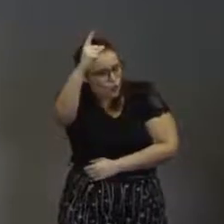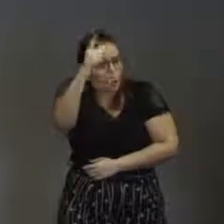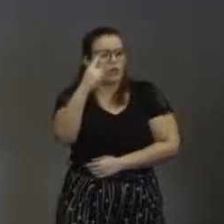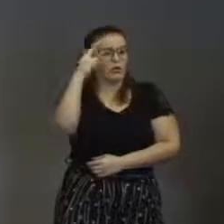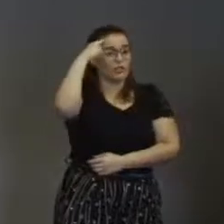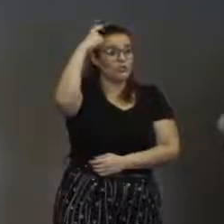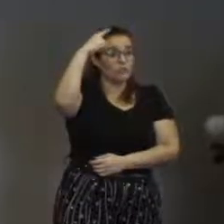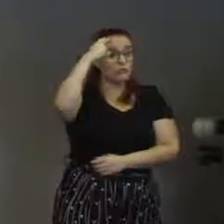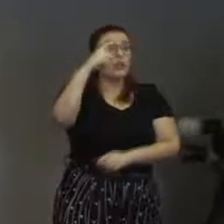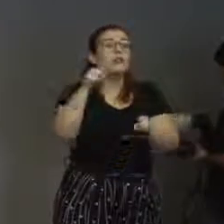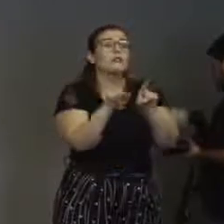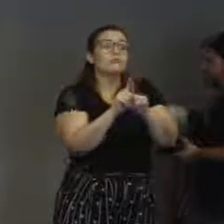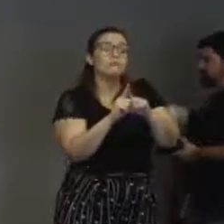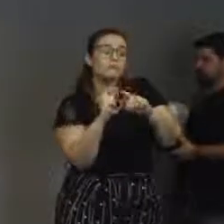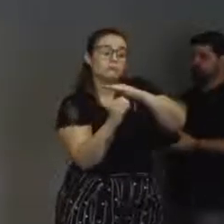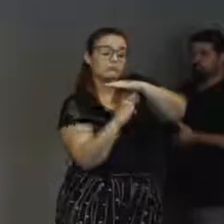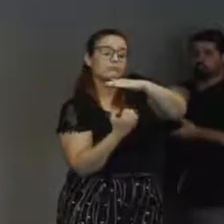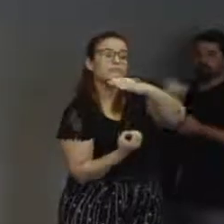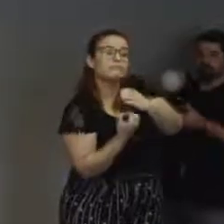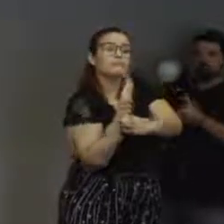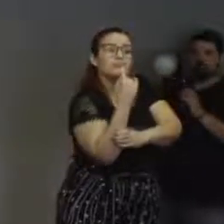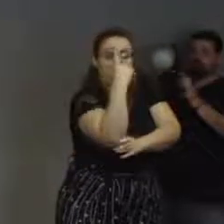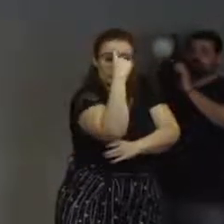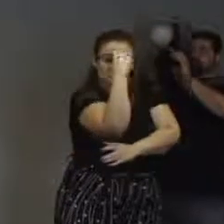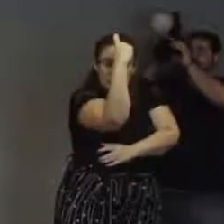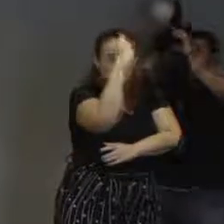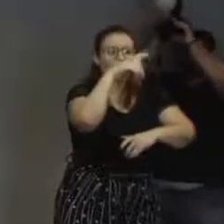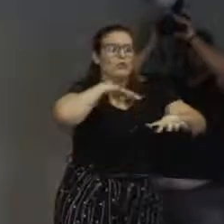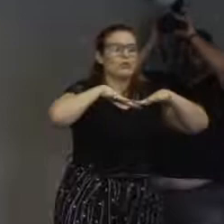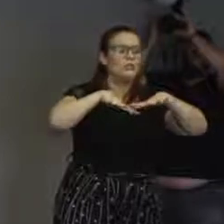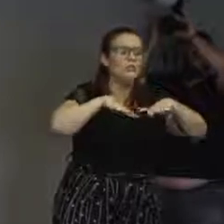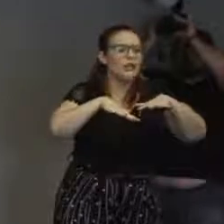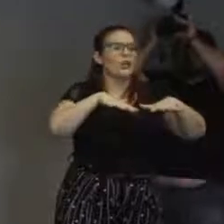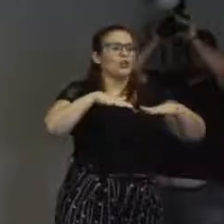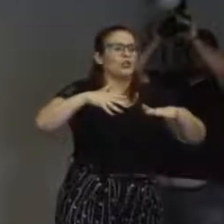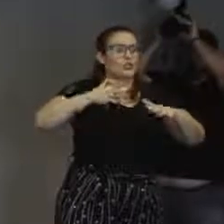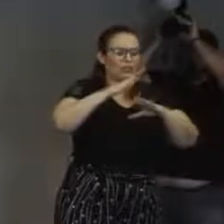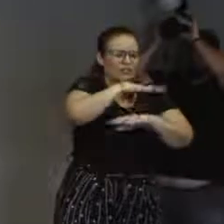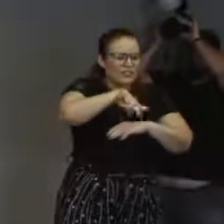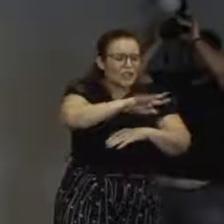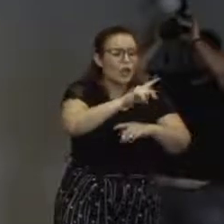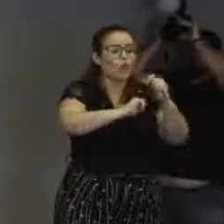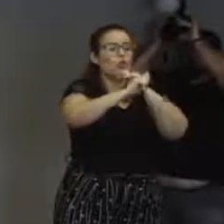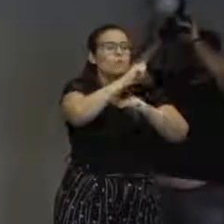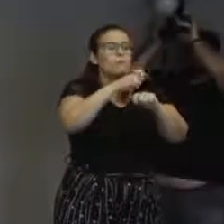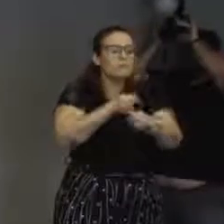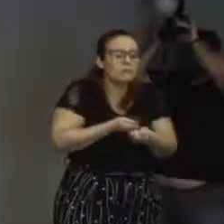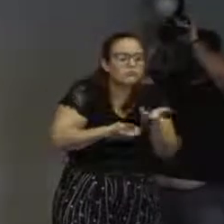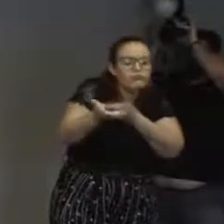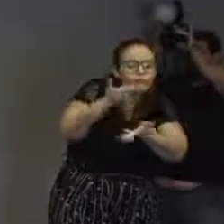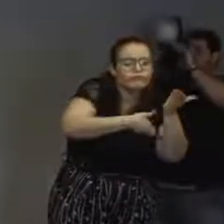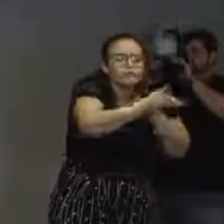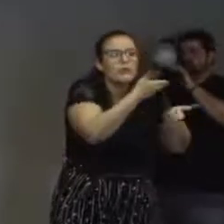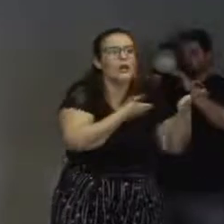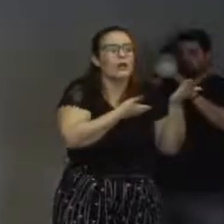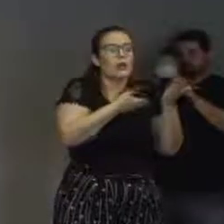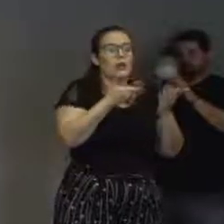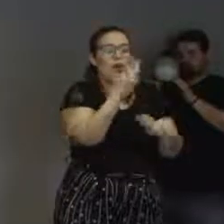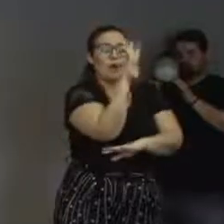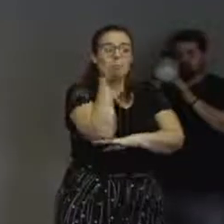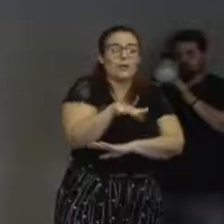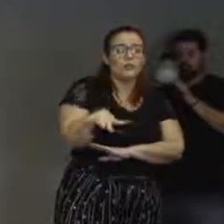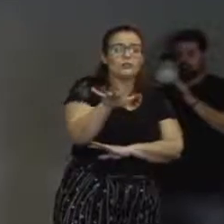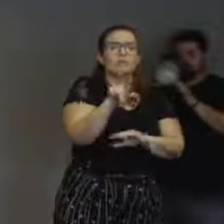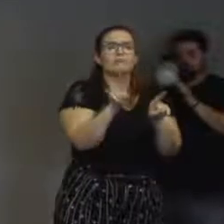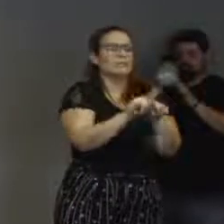do empreendedorismo, mobilidade, infraestrutura acessível, economia compartilhada, proteção ao meio ambiente, dentre